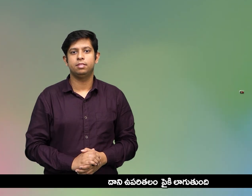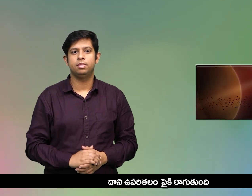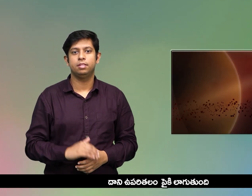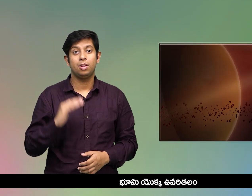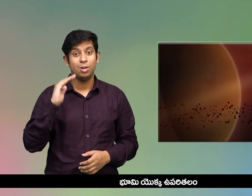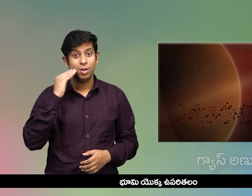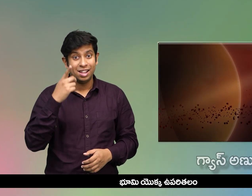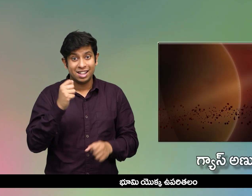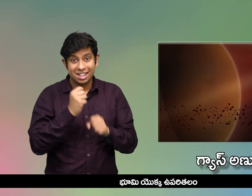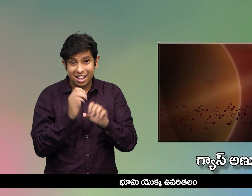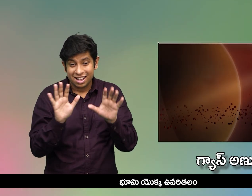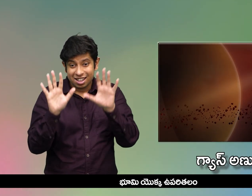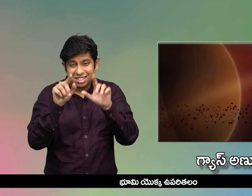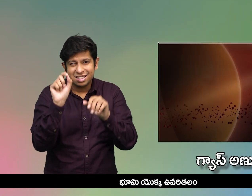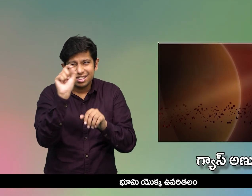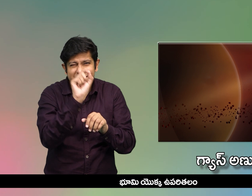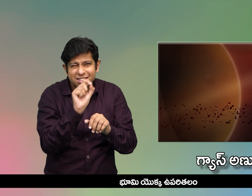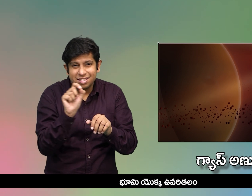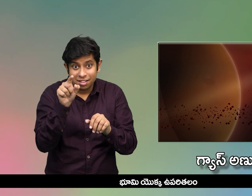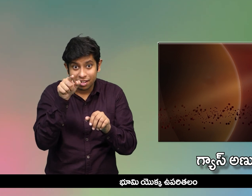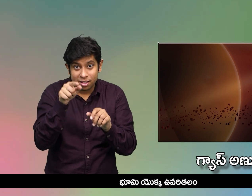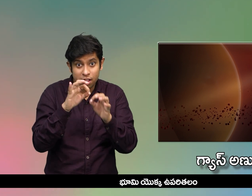లాగుతుంది. భూమి యొక్క ఉపరితలం